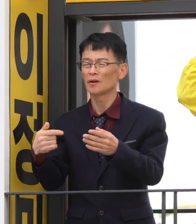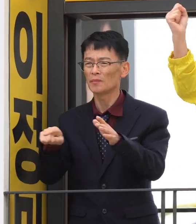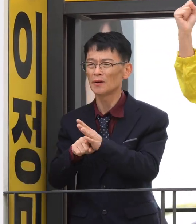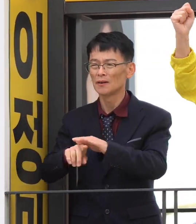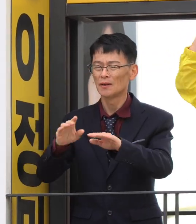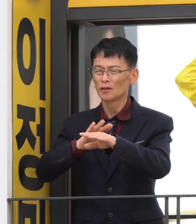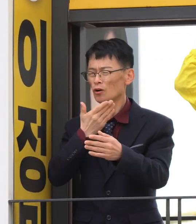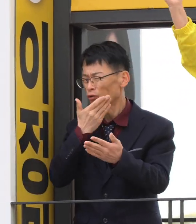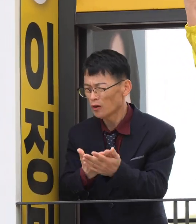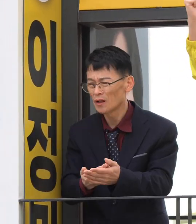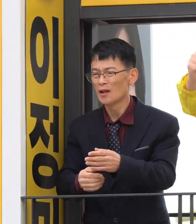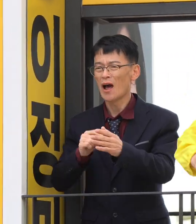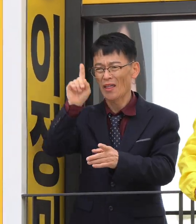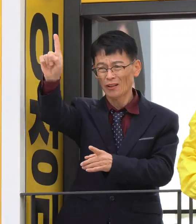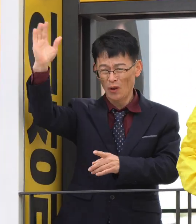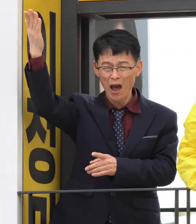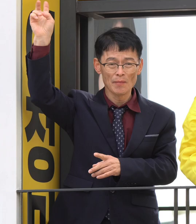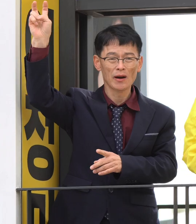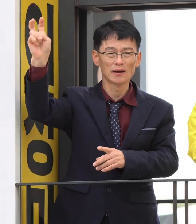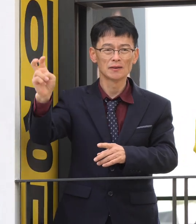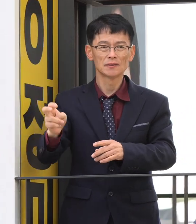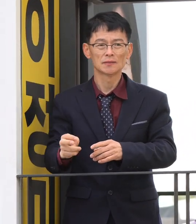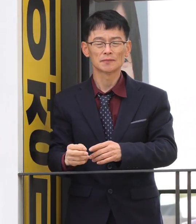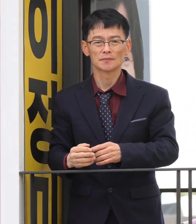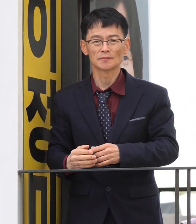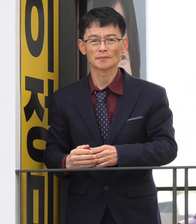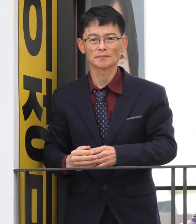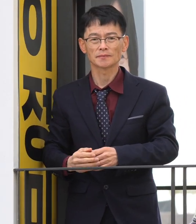여러분들의 소중한 한 석이 될 것입니다, 여러분.